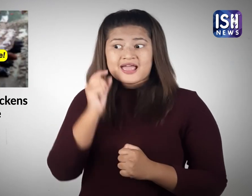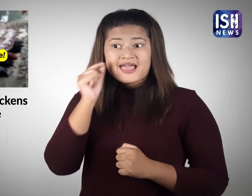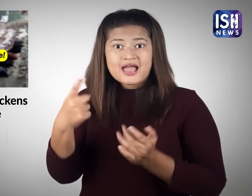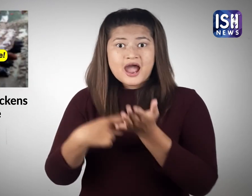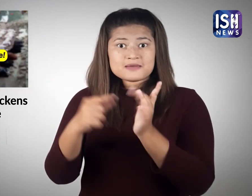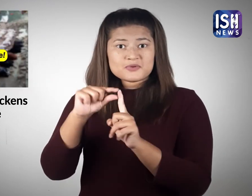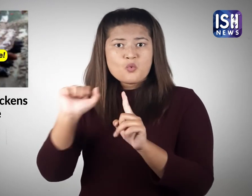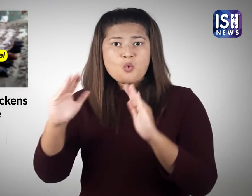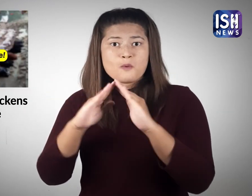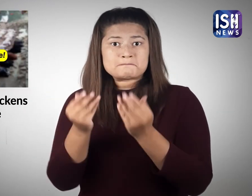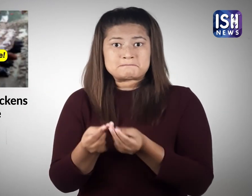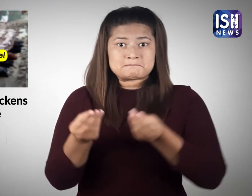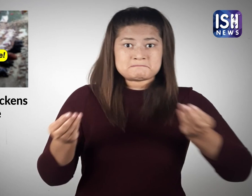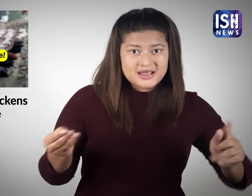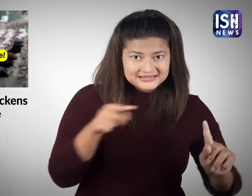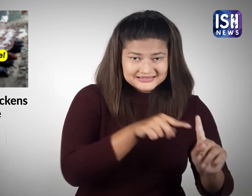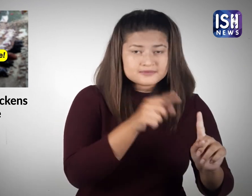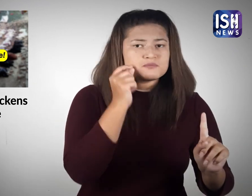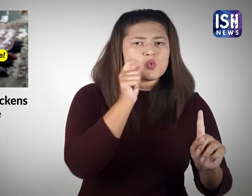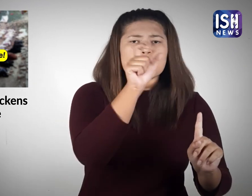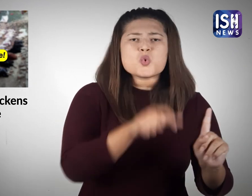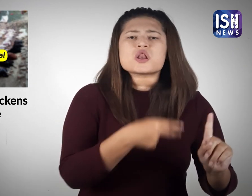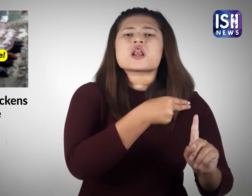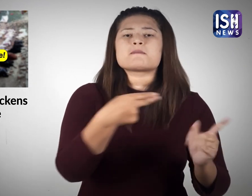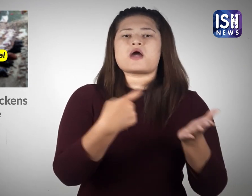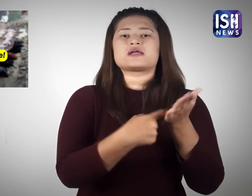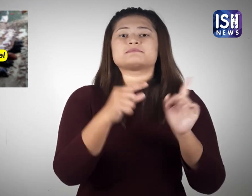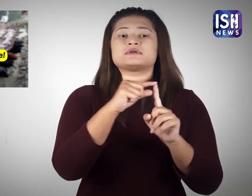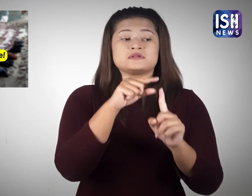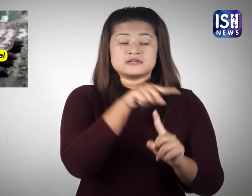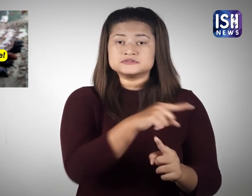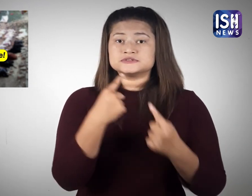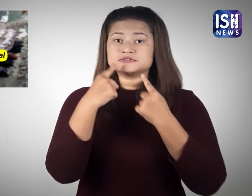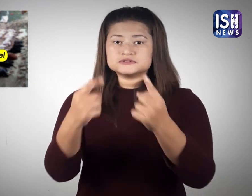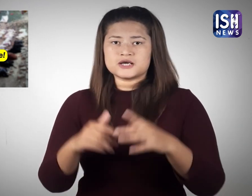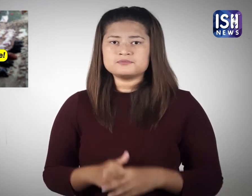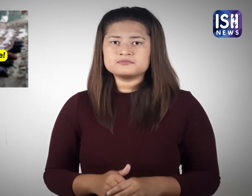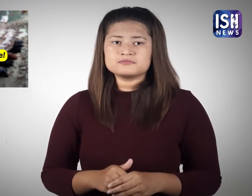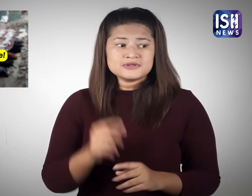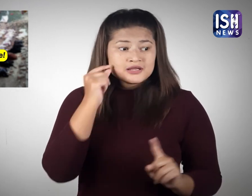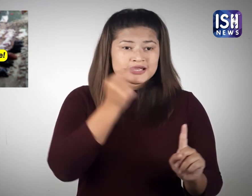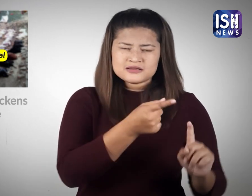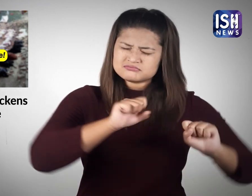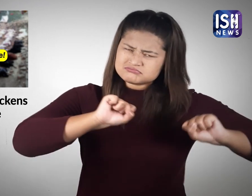रामशंद्रा का रंजीत परिदा नाम का एक पडोसी था जिसने उन्हें संगीत बंद करने के लिए